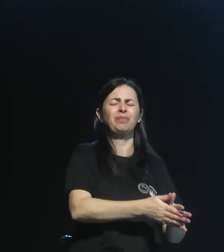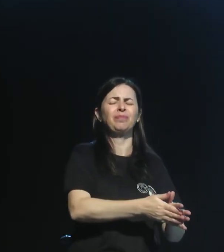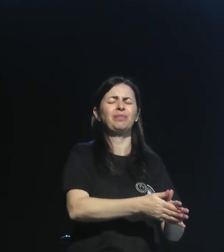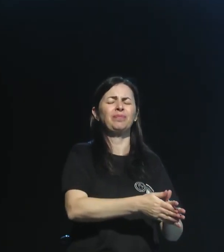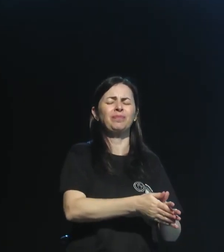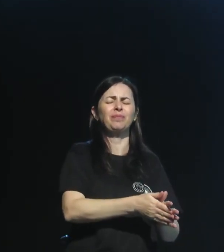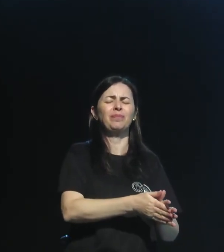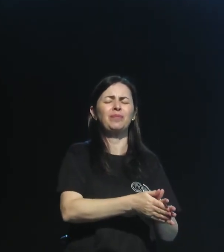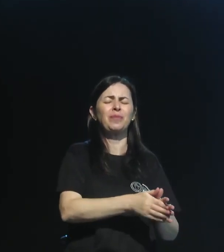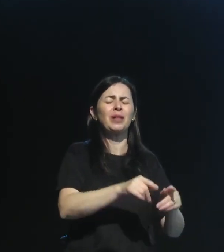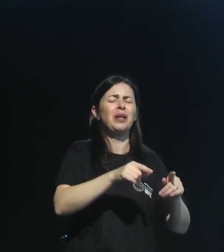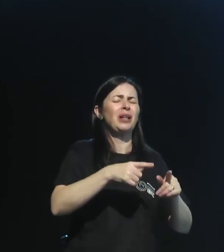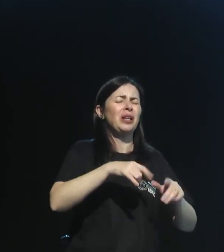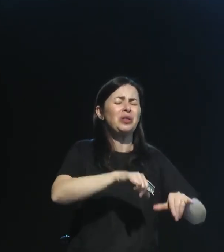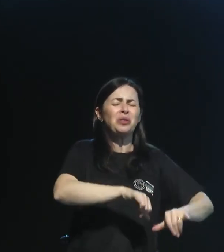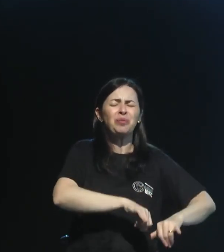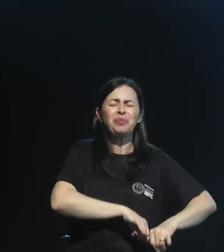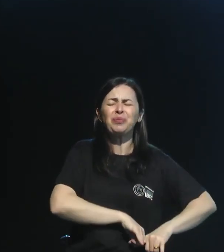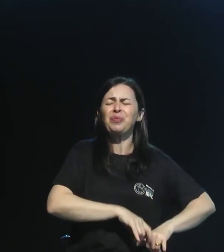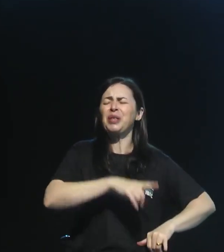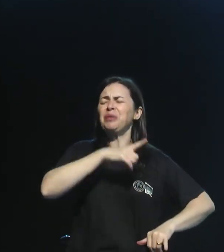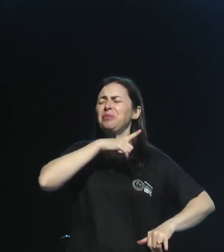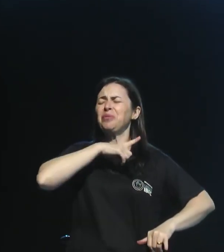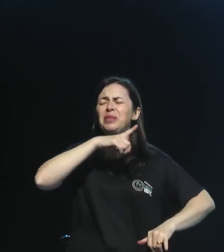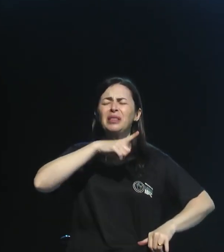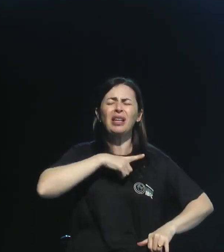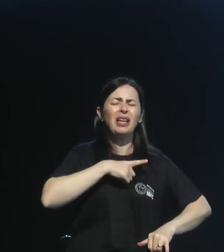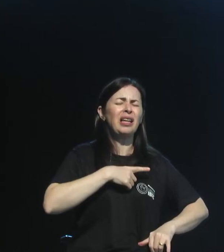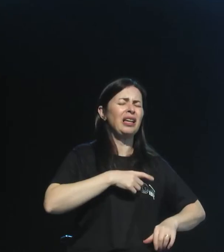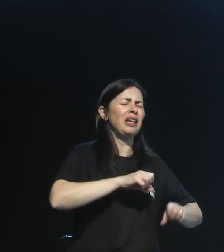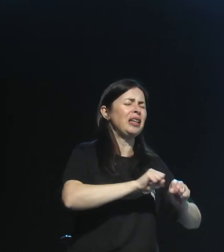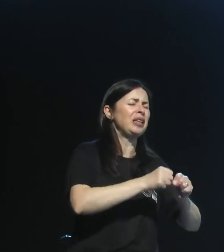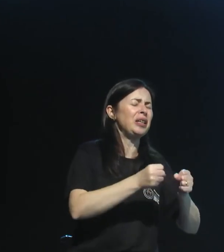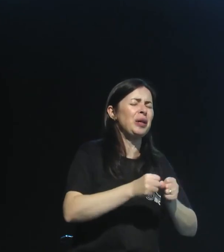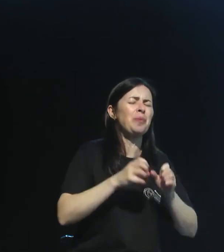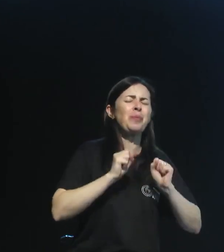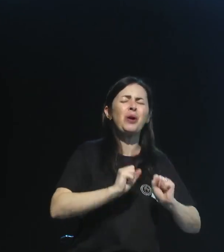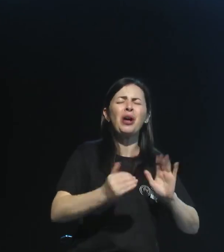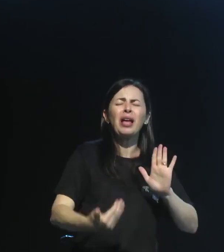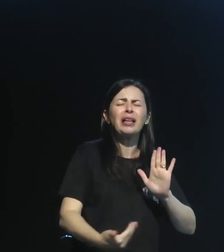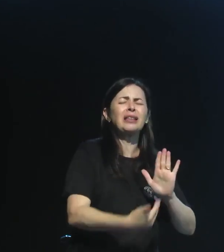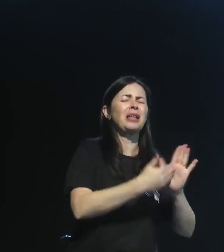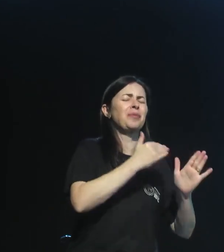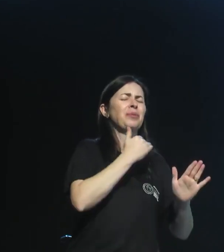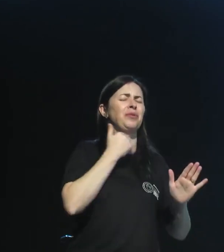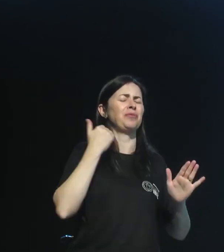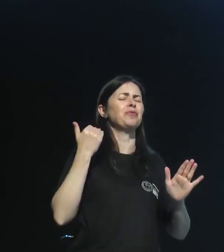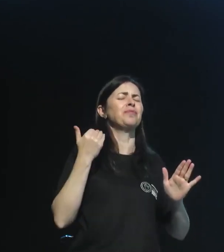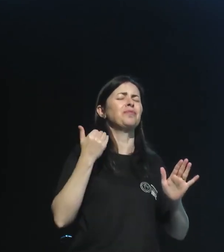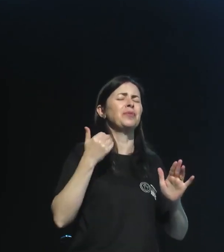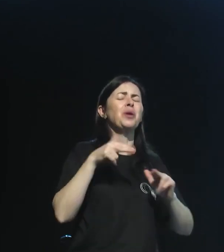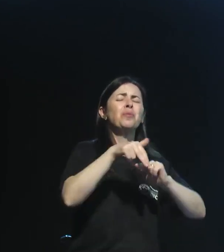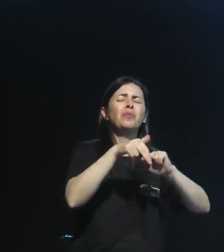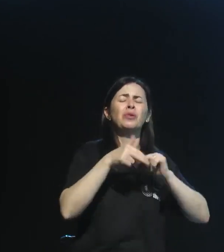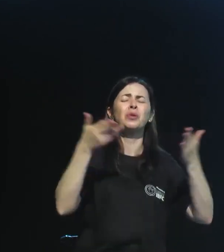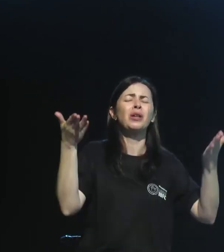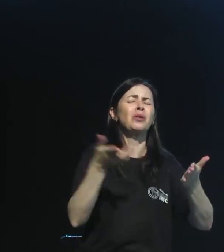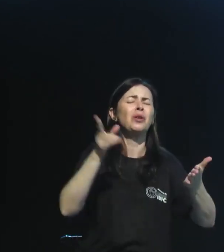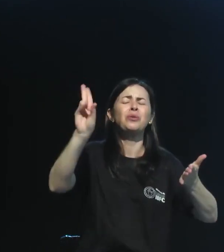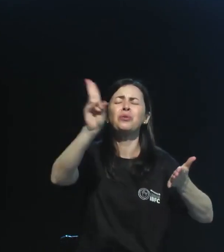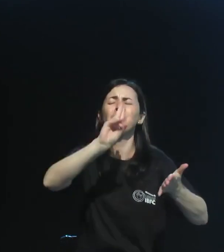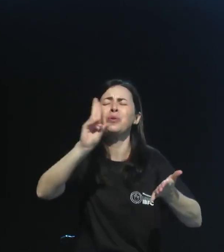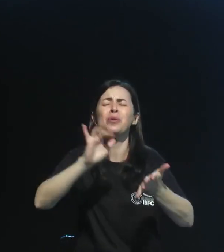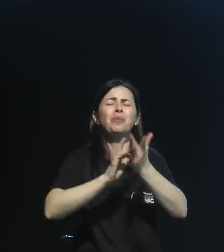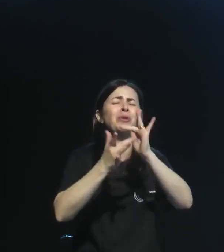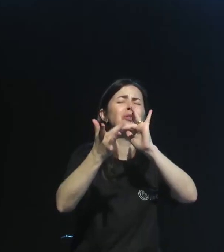machuca, fere, destrói e por fim pode trazer a morte. Mas agora, em nome de Jesus, eu te peço que o